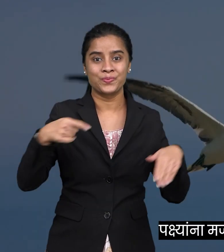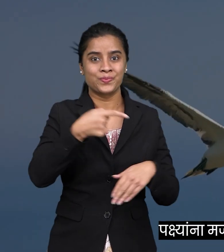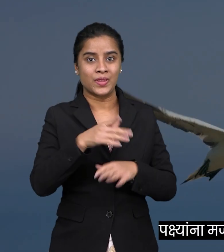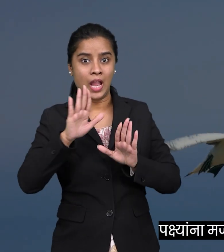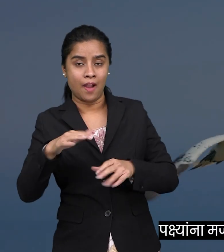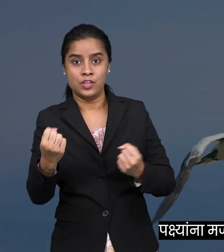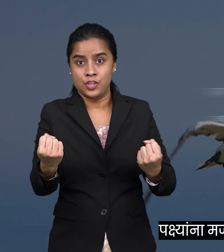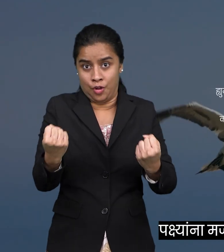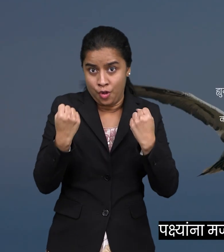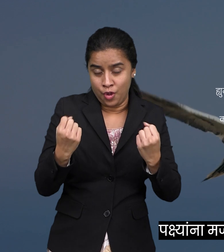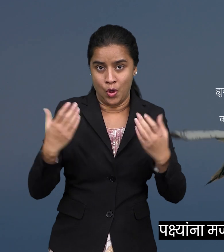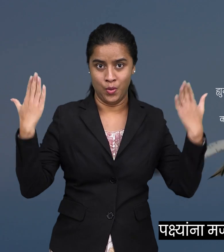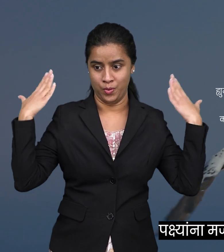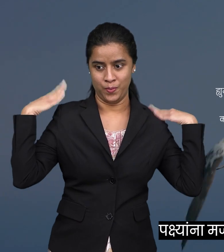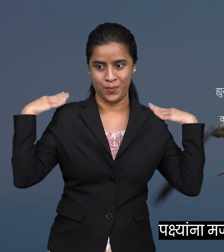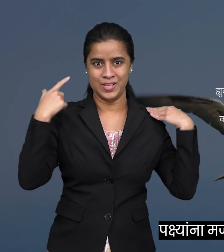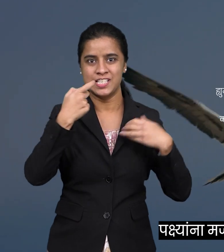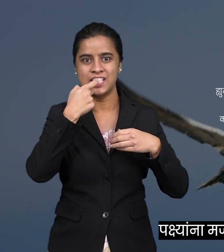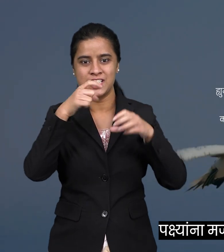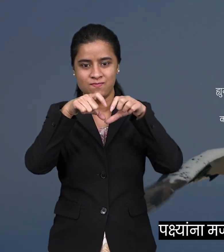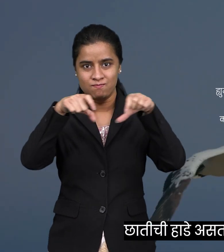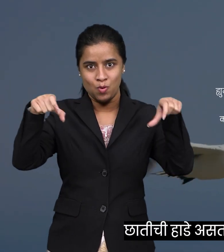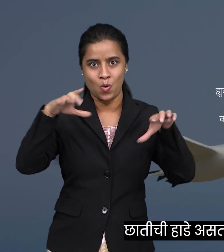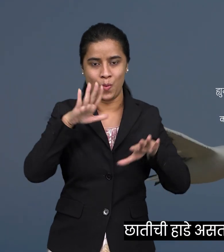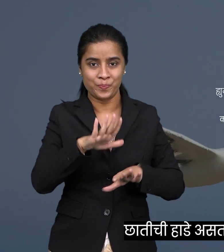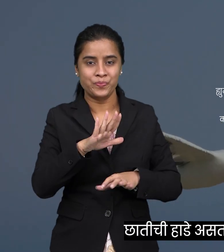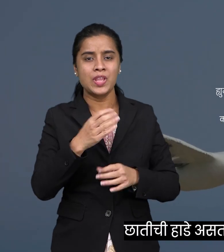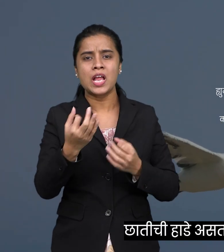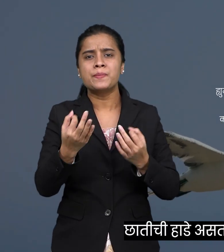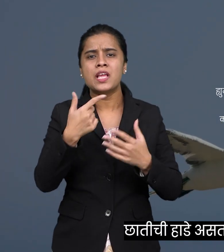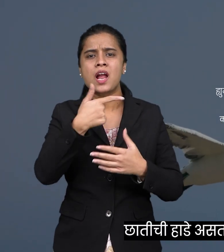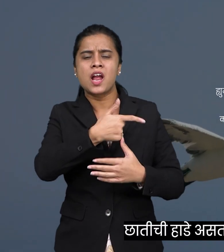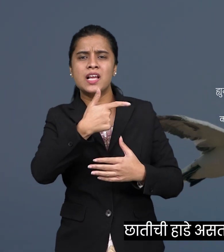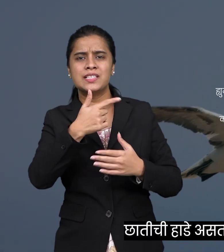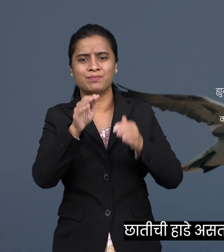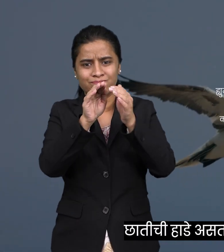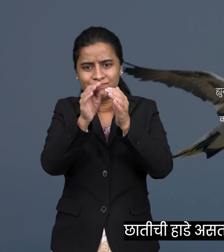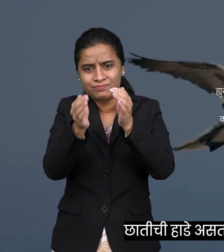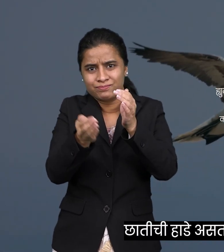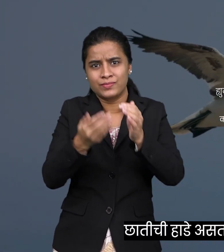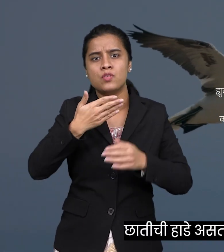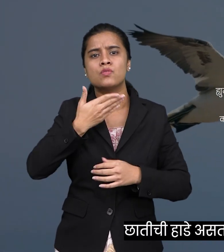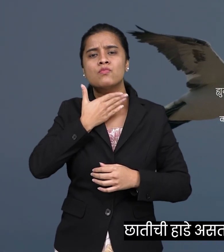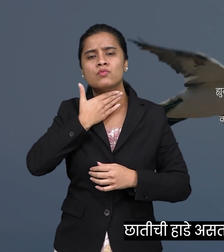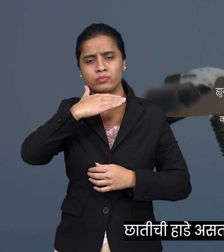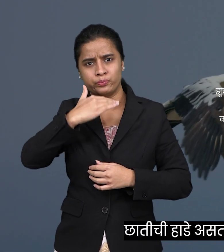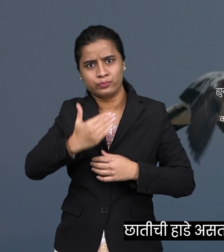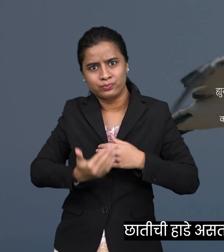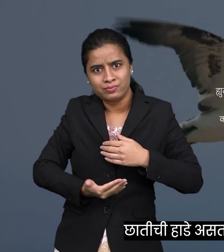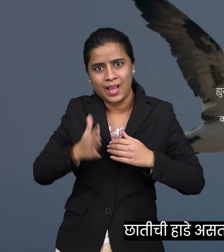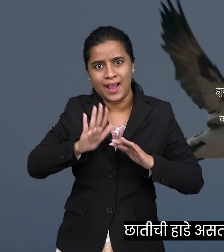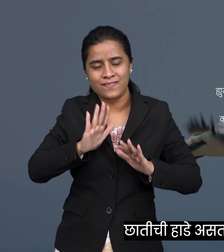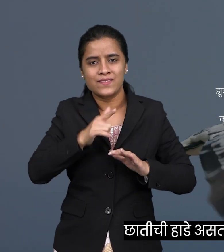पक्ष्यांना मजबूत खांद्यांची हाडे आणि विशेष छातीची हाडे असतात, जी उड्डाण स्नायूंना धरून